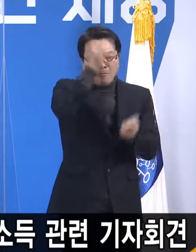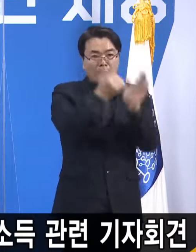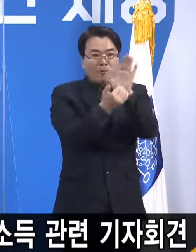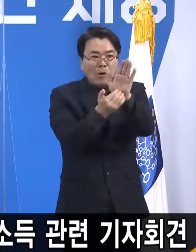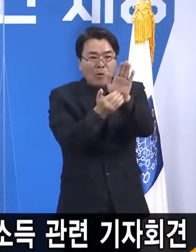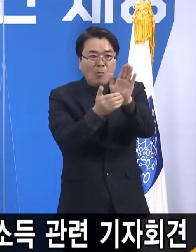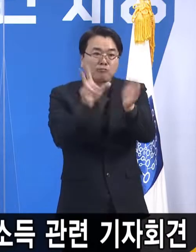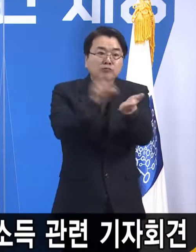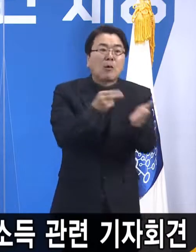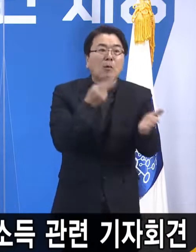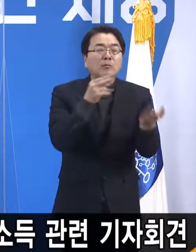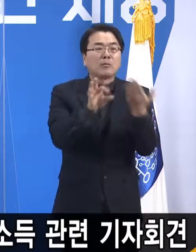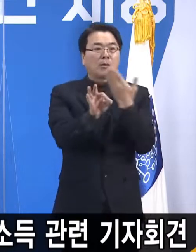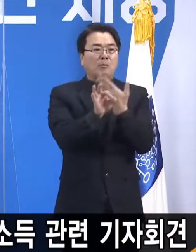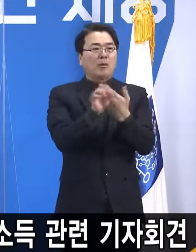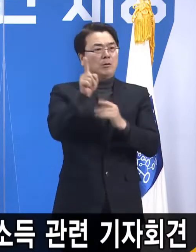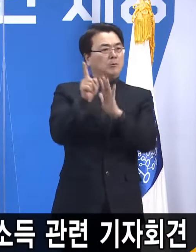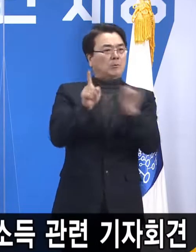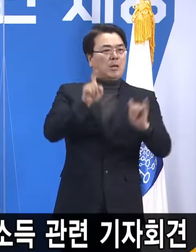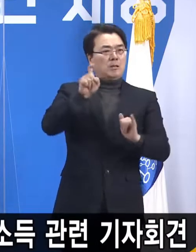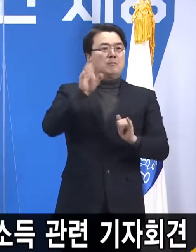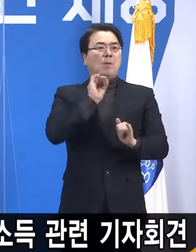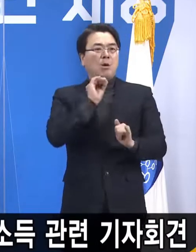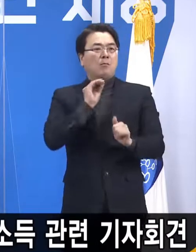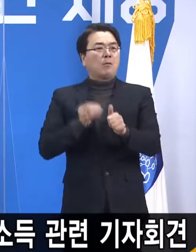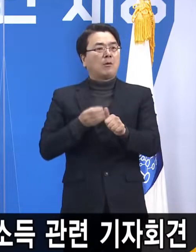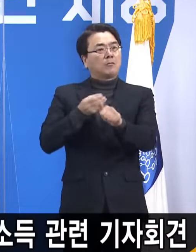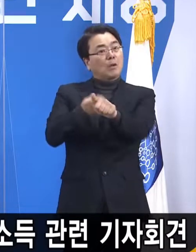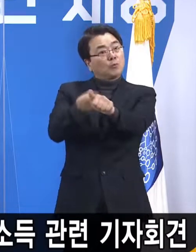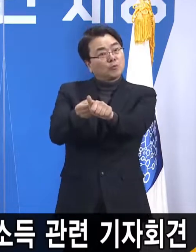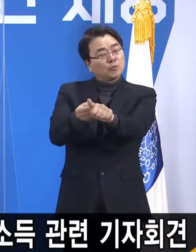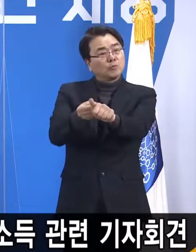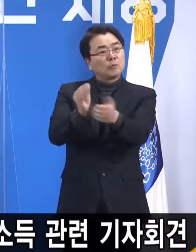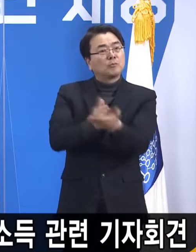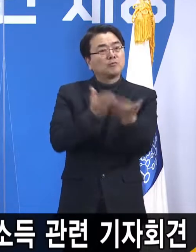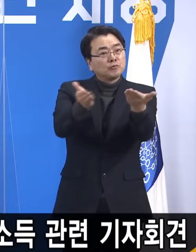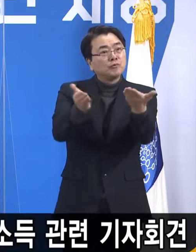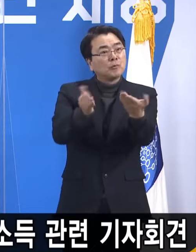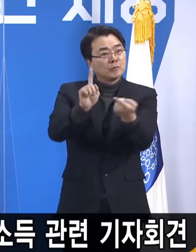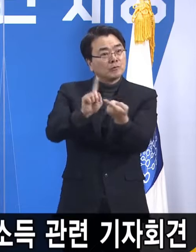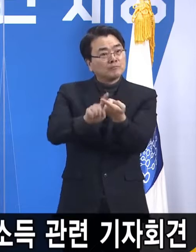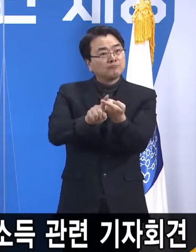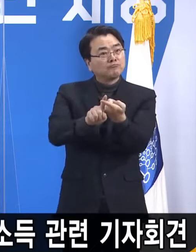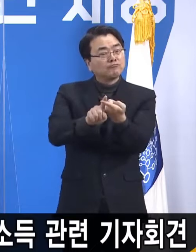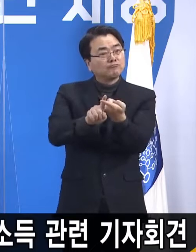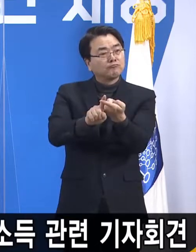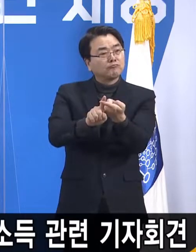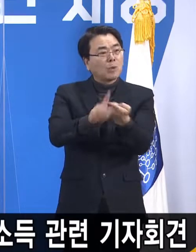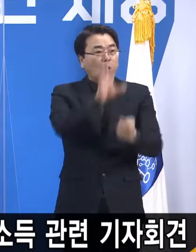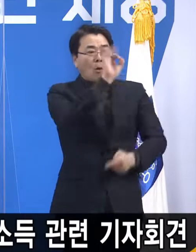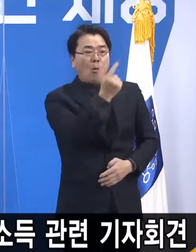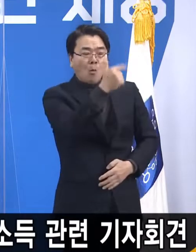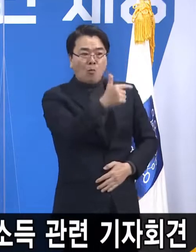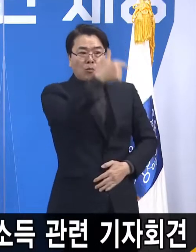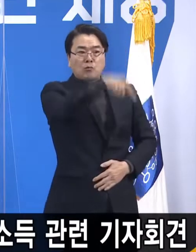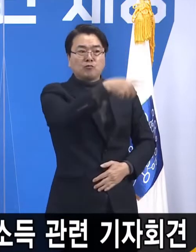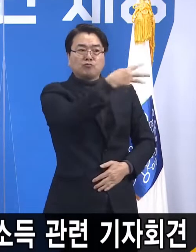1인당 10만 원 정도의 소액을 도민들께 지원하는 것이 온누리 상품권과는